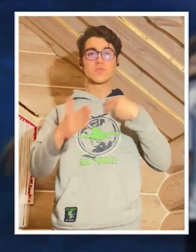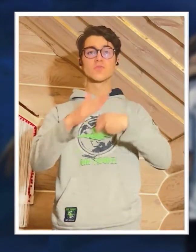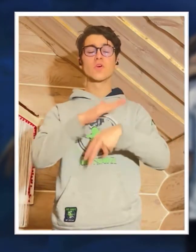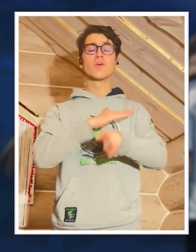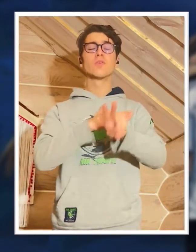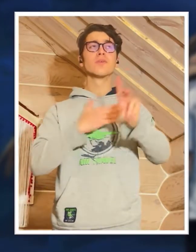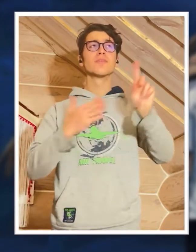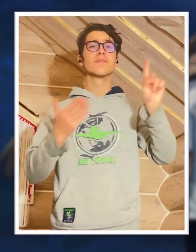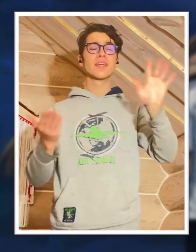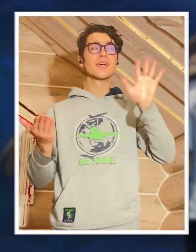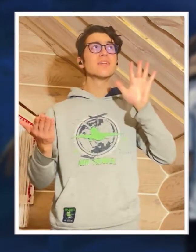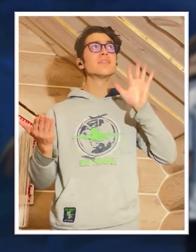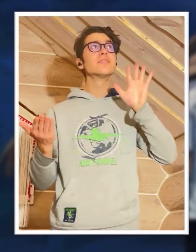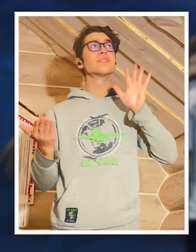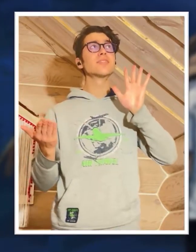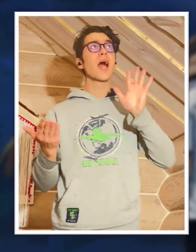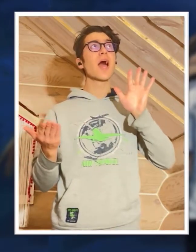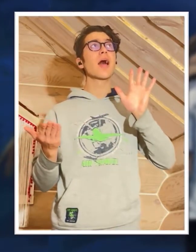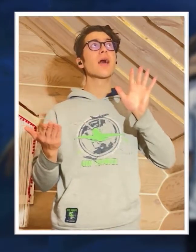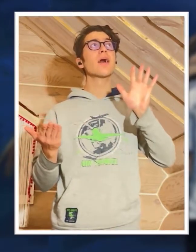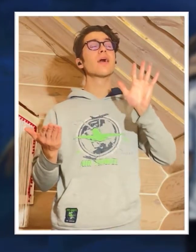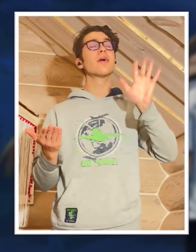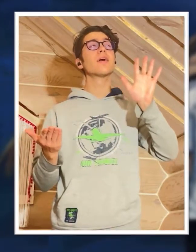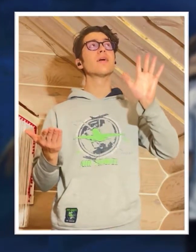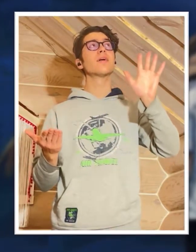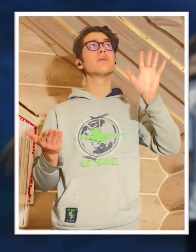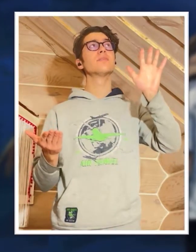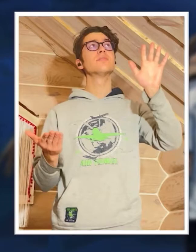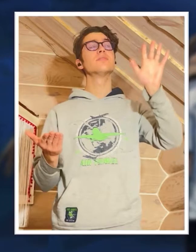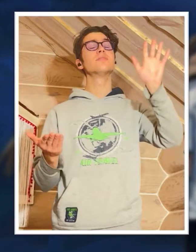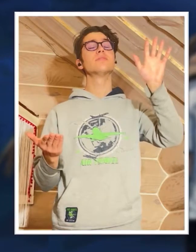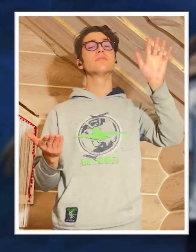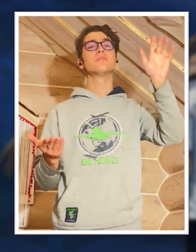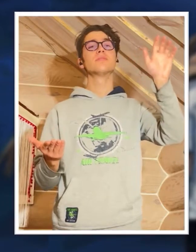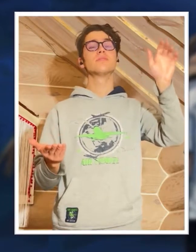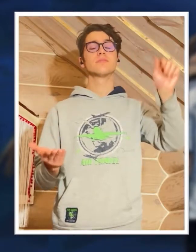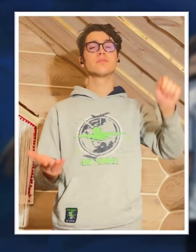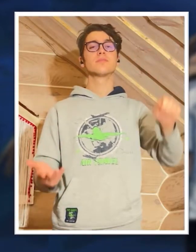а ты ушел и навсегда.